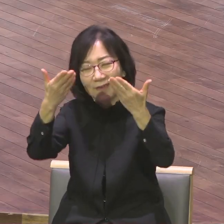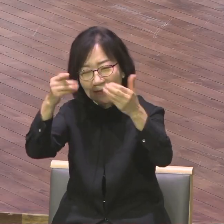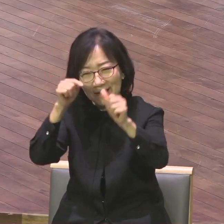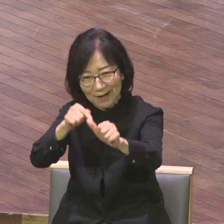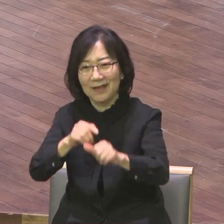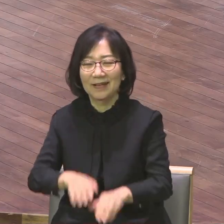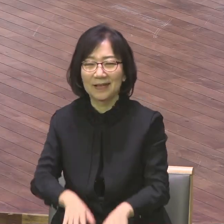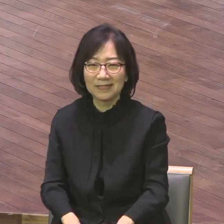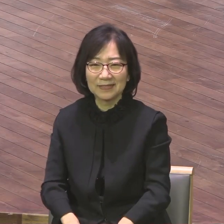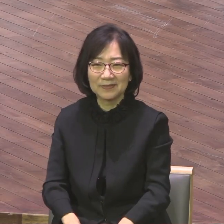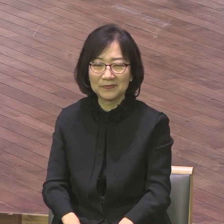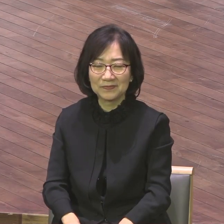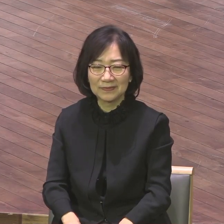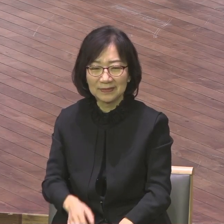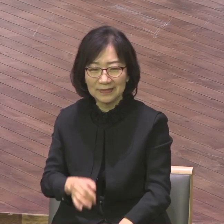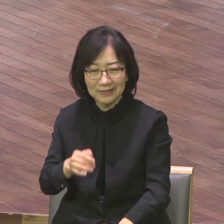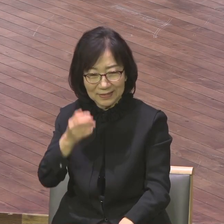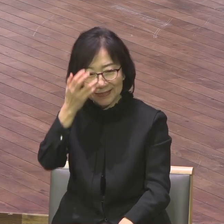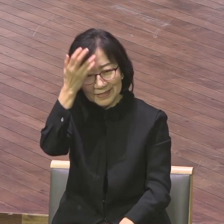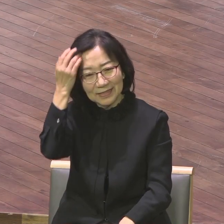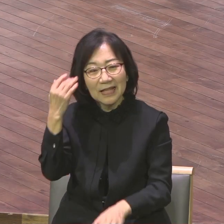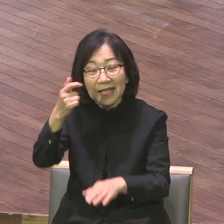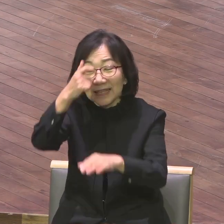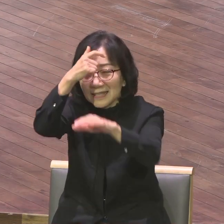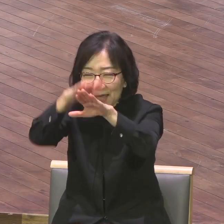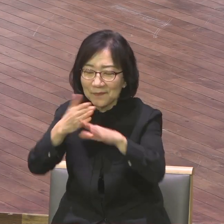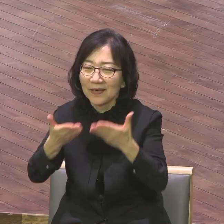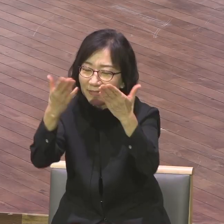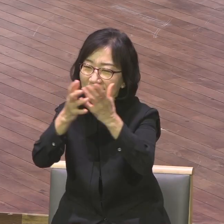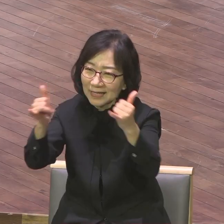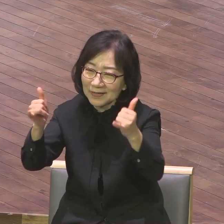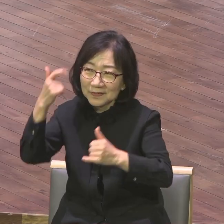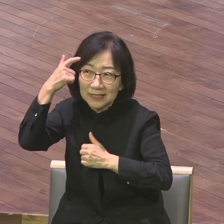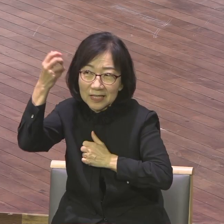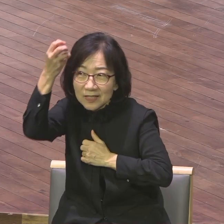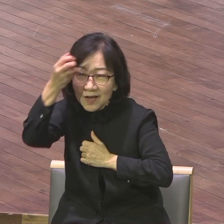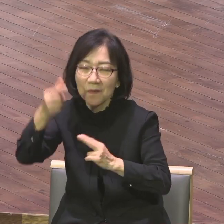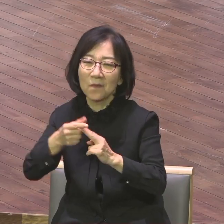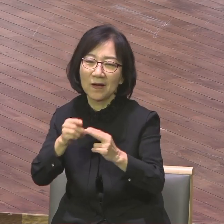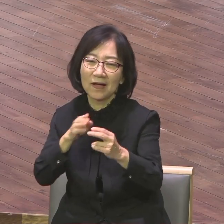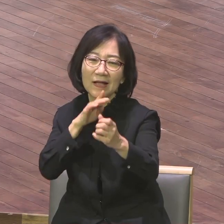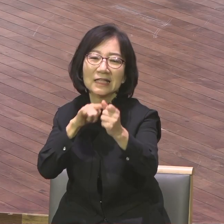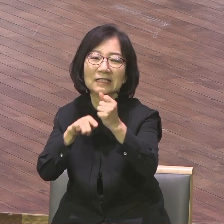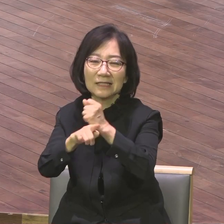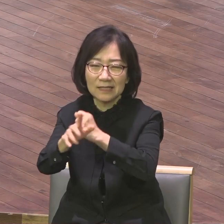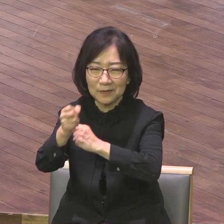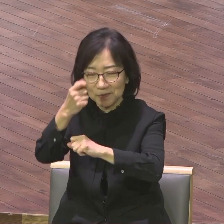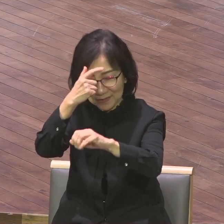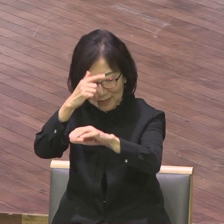예배하는 자는 영과 진리로 예배할지니라.